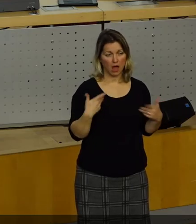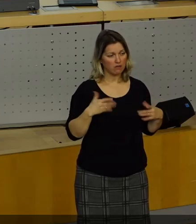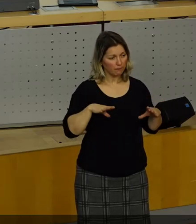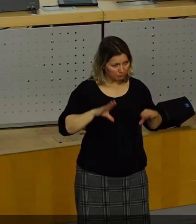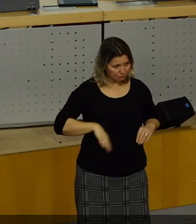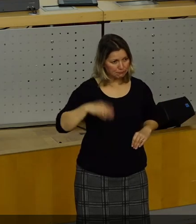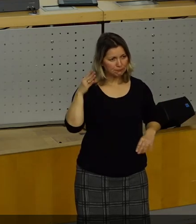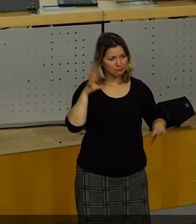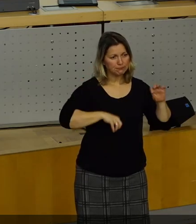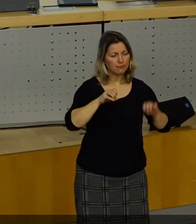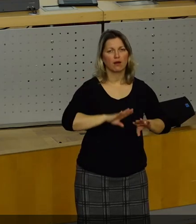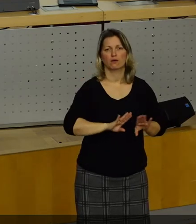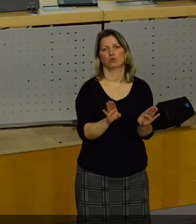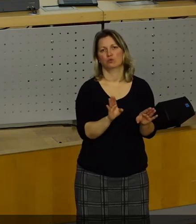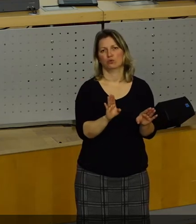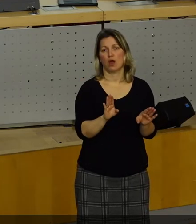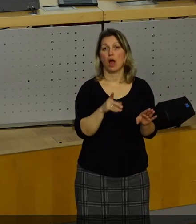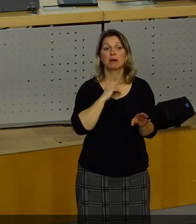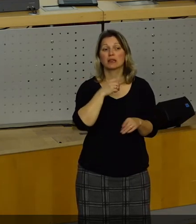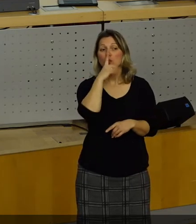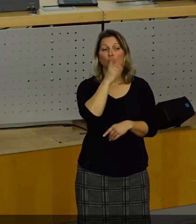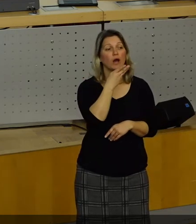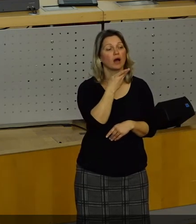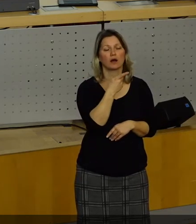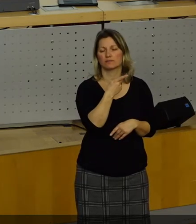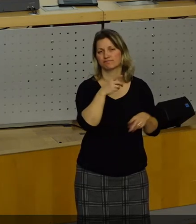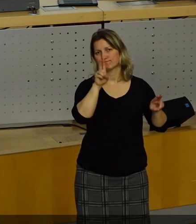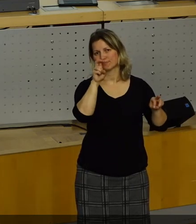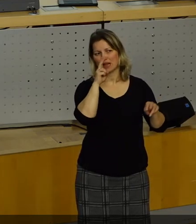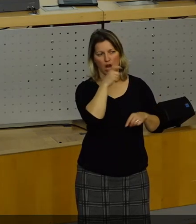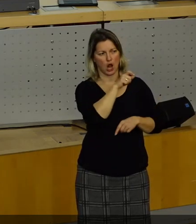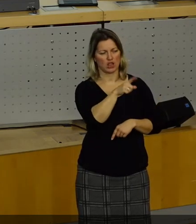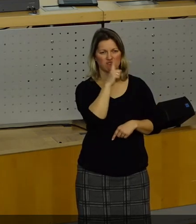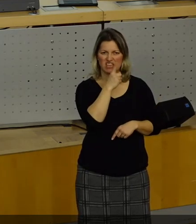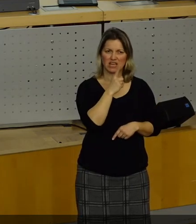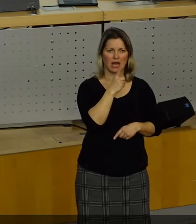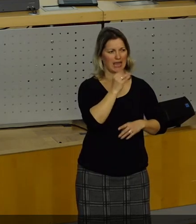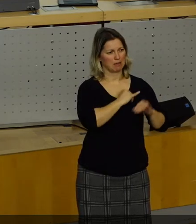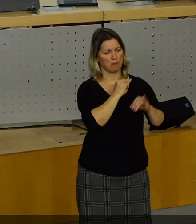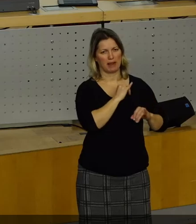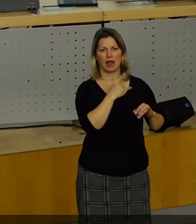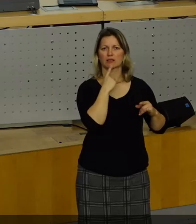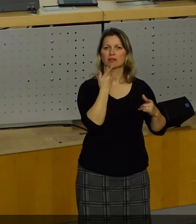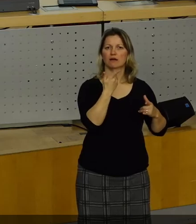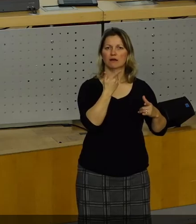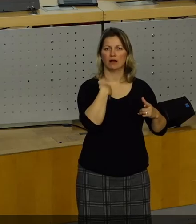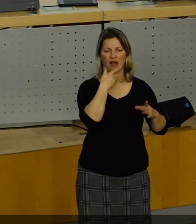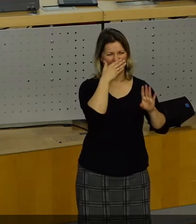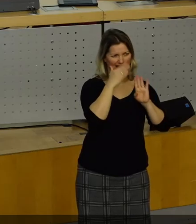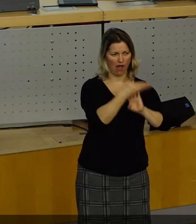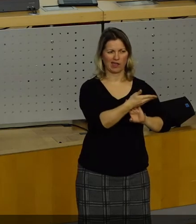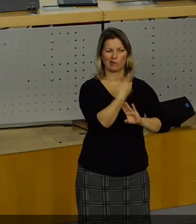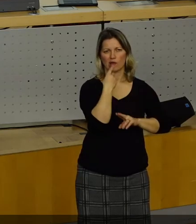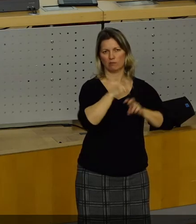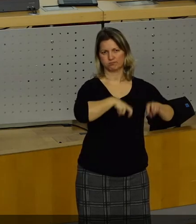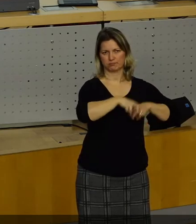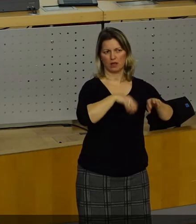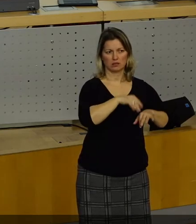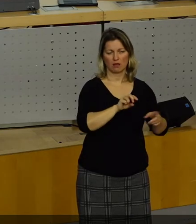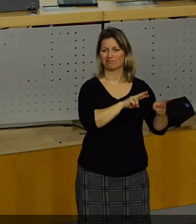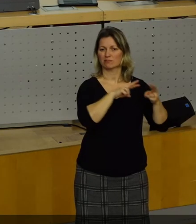anderen Seite aber eben nicht nur Immobilienhaie, sondern wir haben auch Investoren, Bauherren mittlerweile. Ich glaube, im Ausschuss fiel mal das